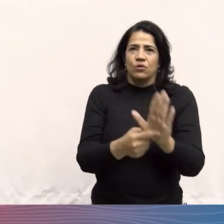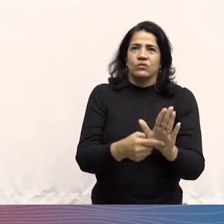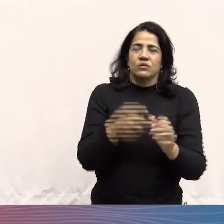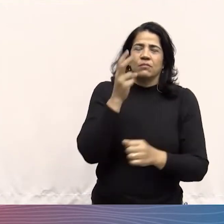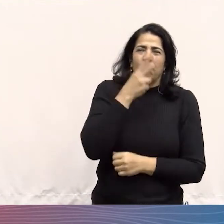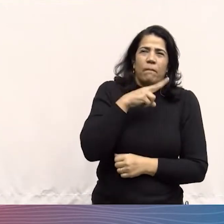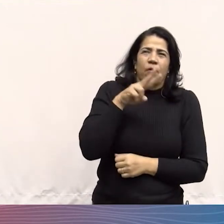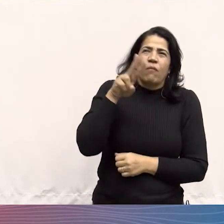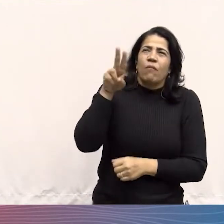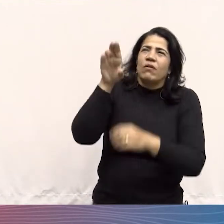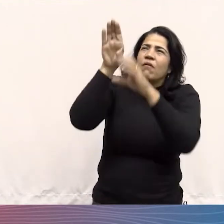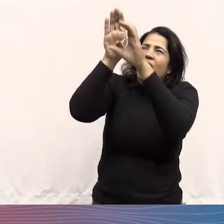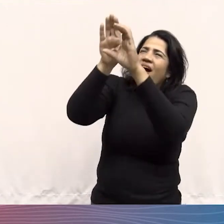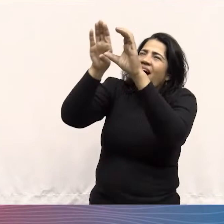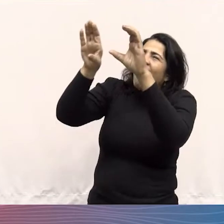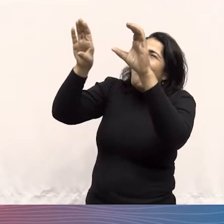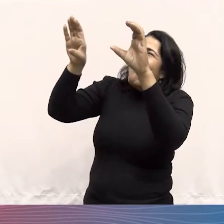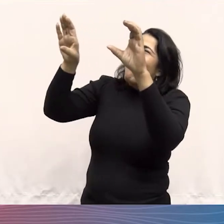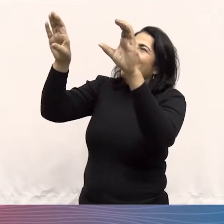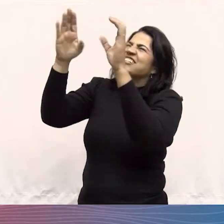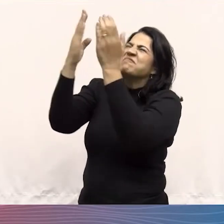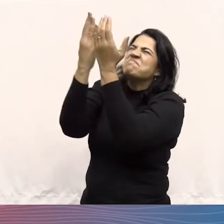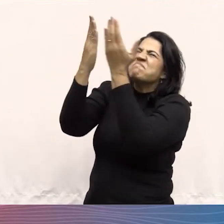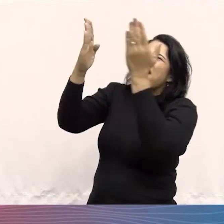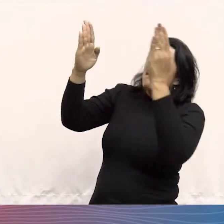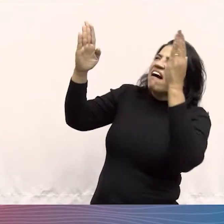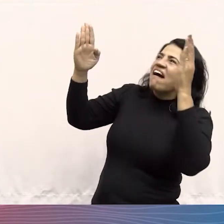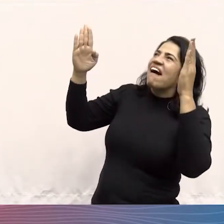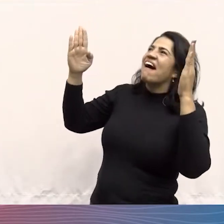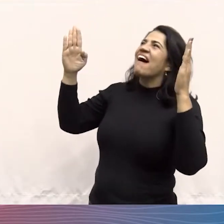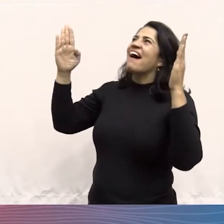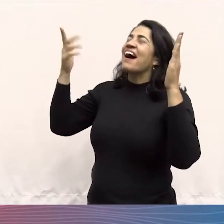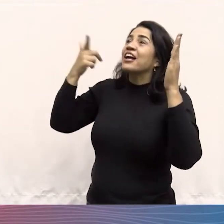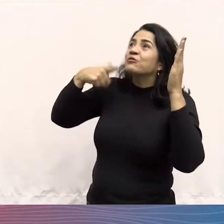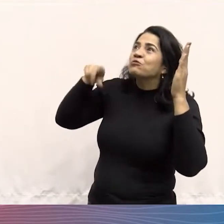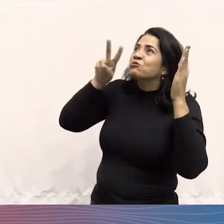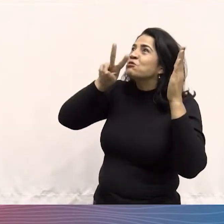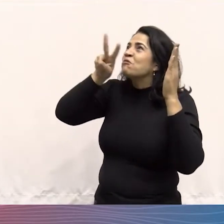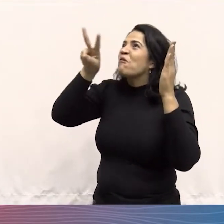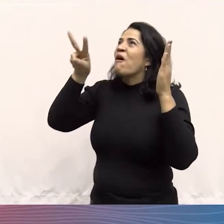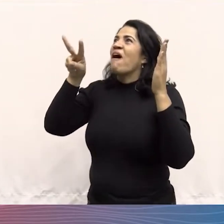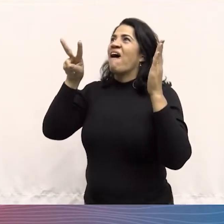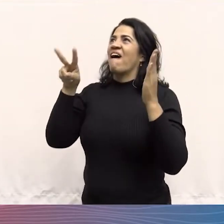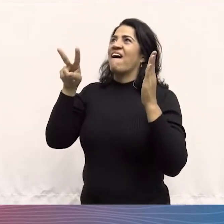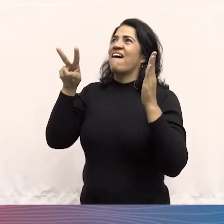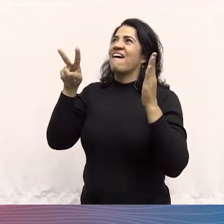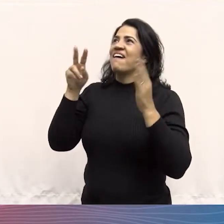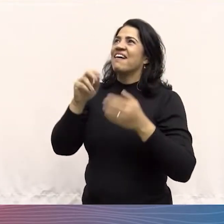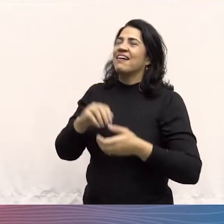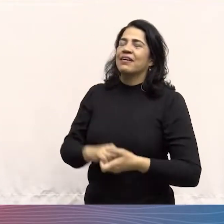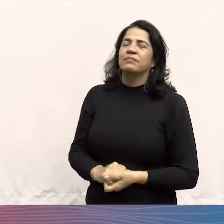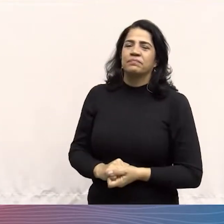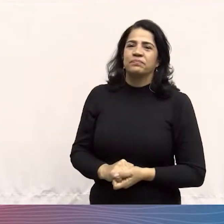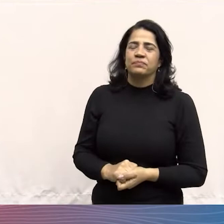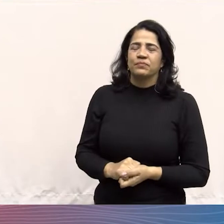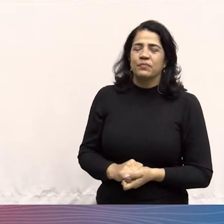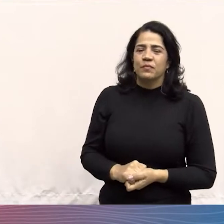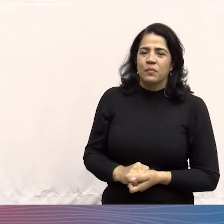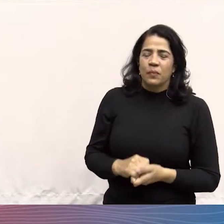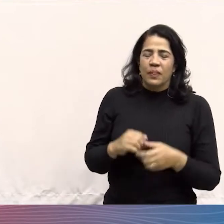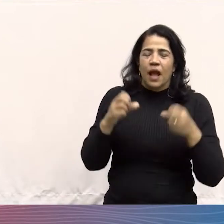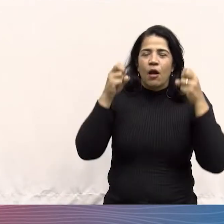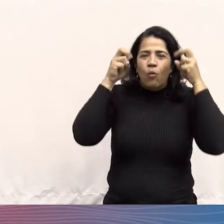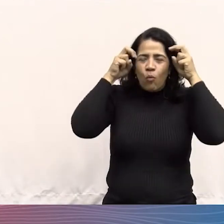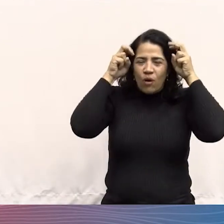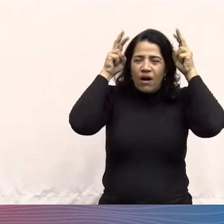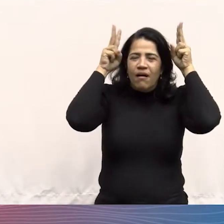eis um cavalo branco, o seu cavalo se chama Fiel e Verdadeiro, e julga e peleja com